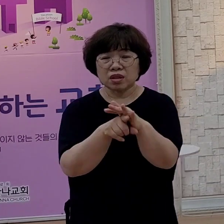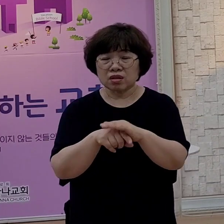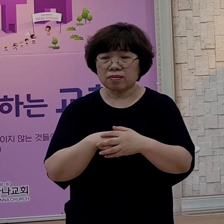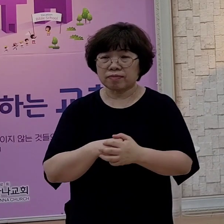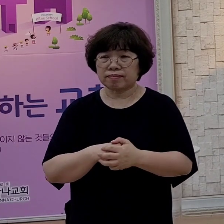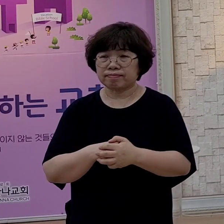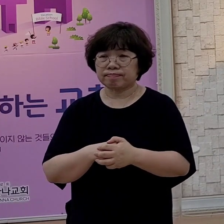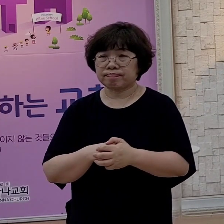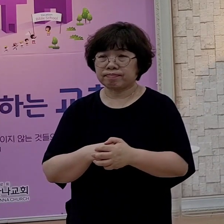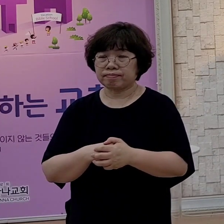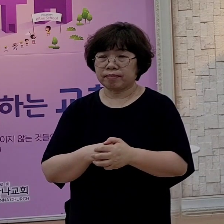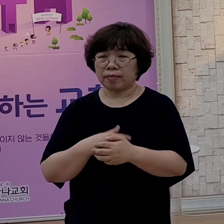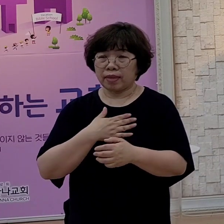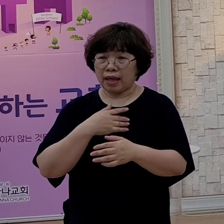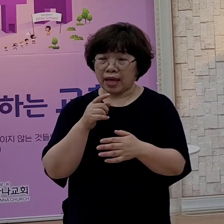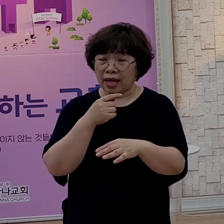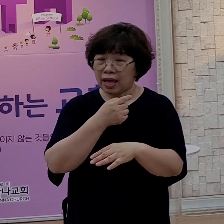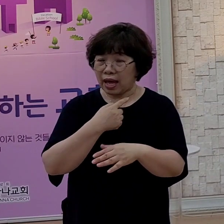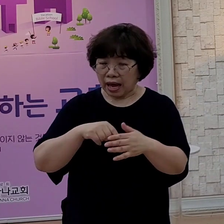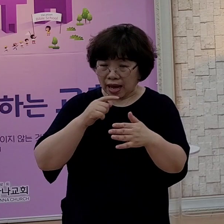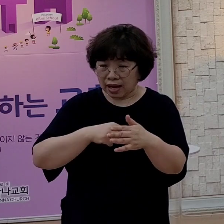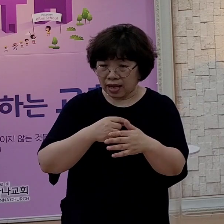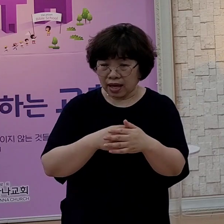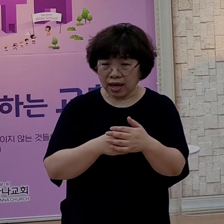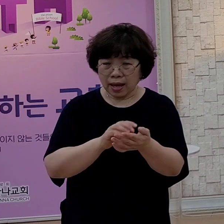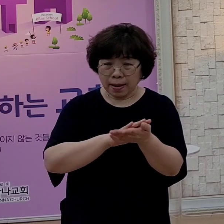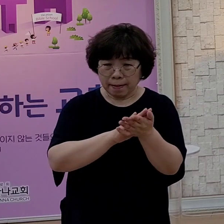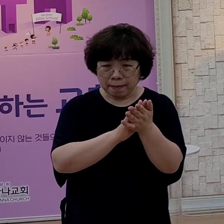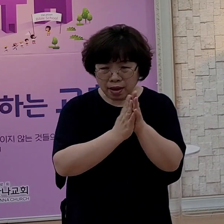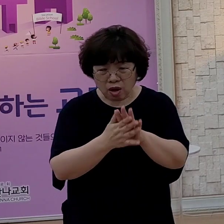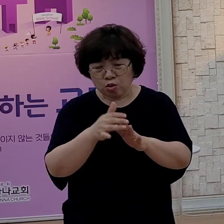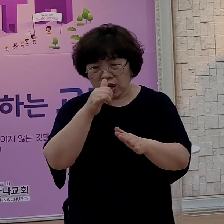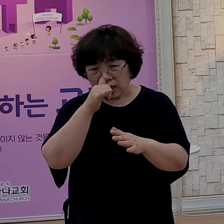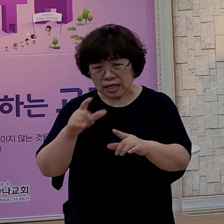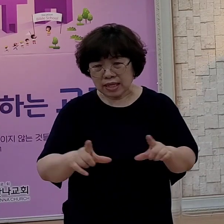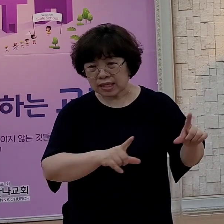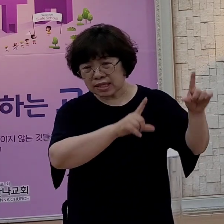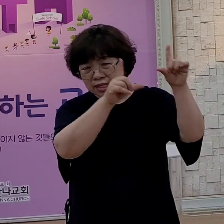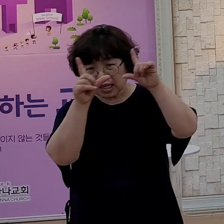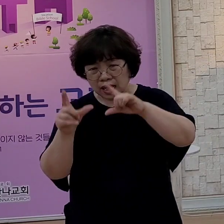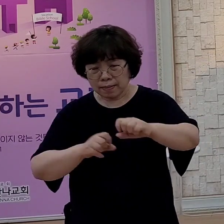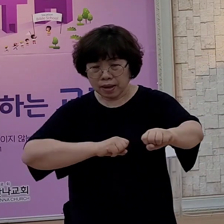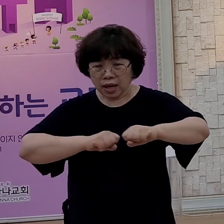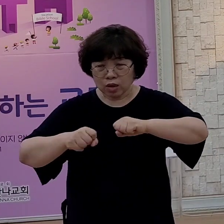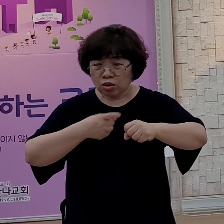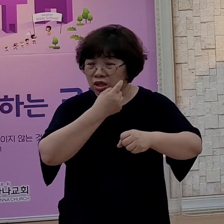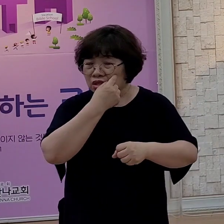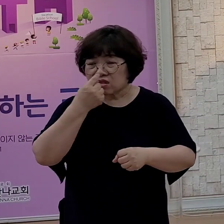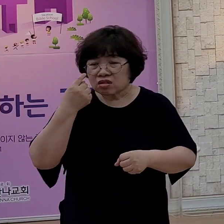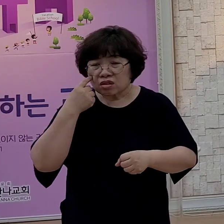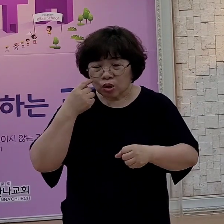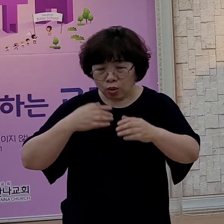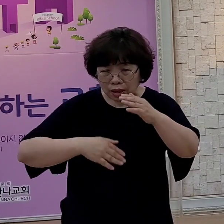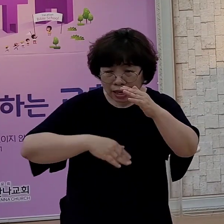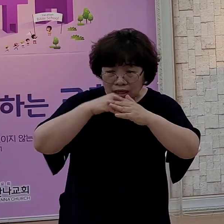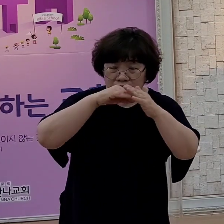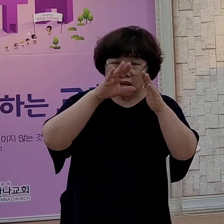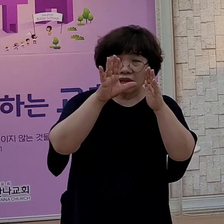이런 증거들이 우리 안에서 가득 차요. 이런 변화들이 있어야 이게 온전한 믿음이다라는 거예요.